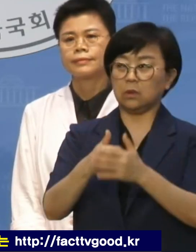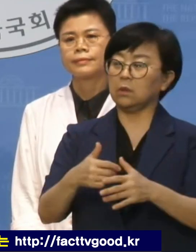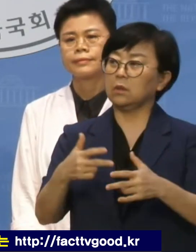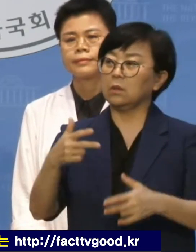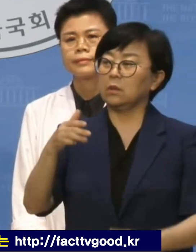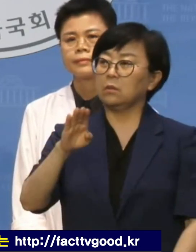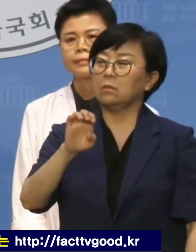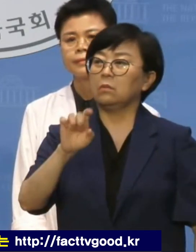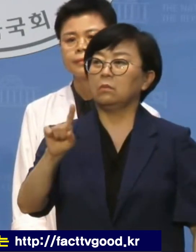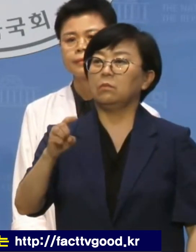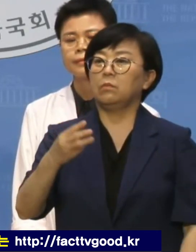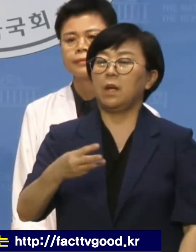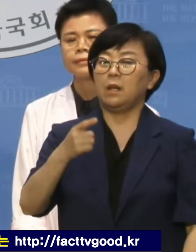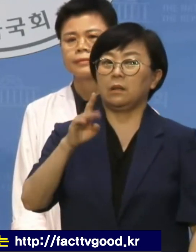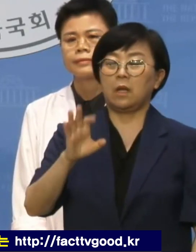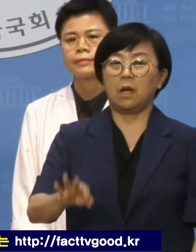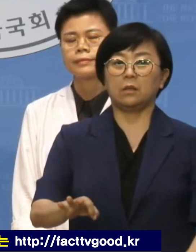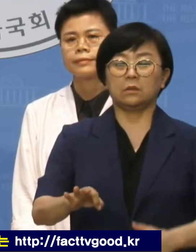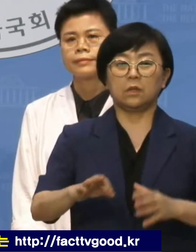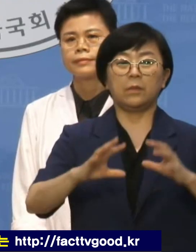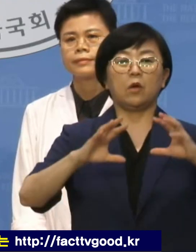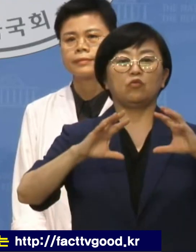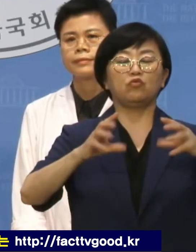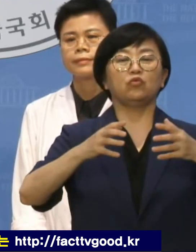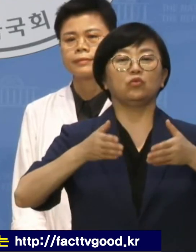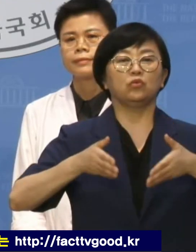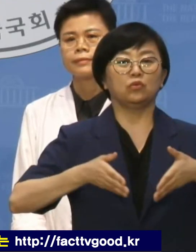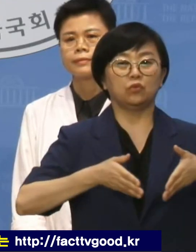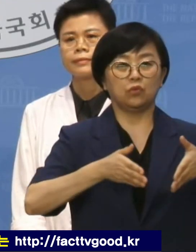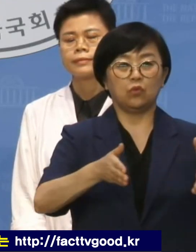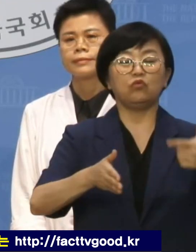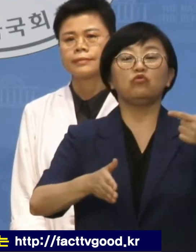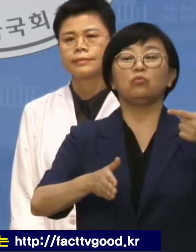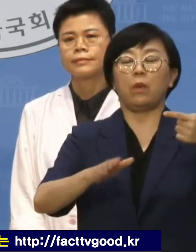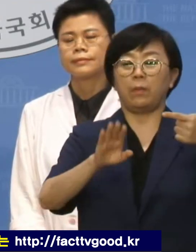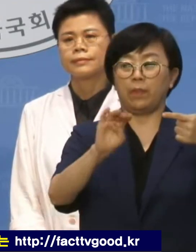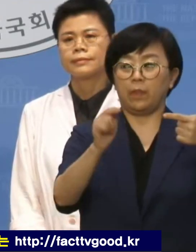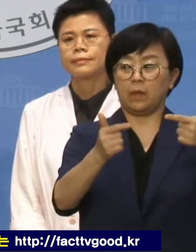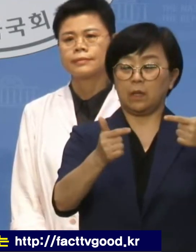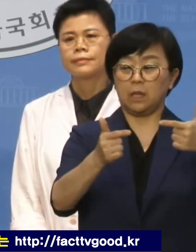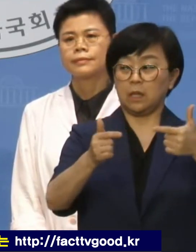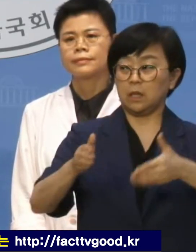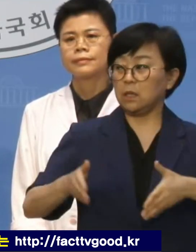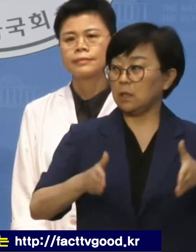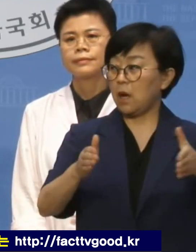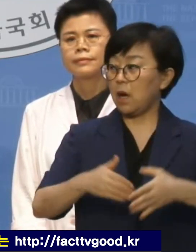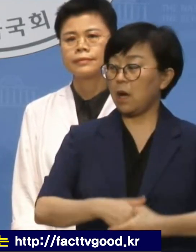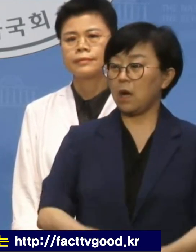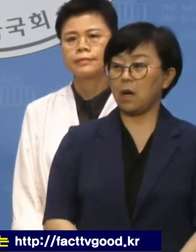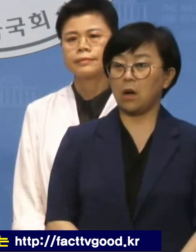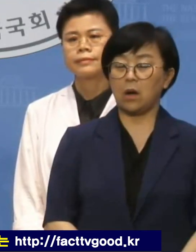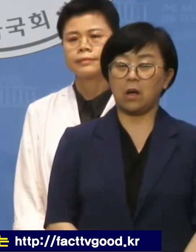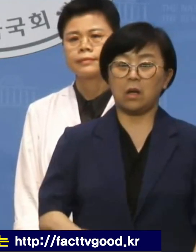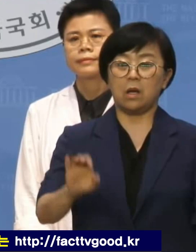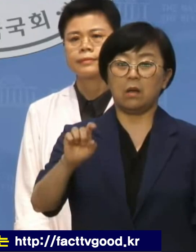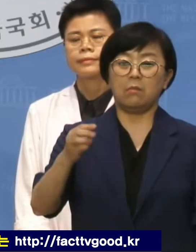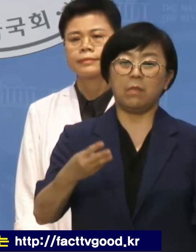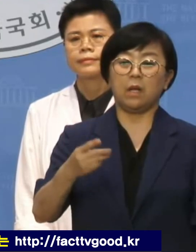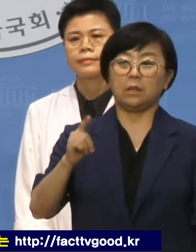팔당도계와 국도 6번을 지나도록 되어 있습니다. 그런데 이